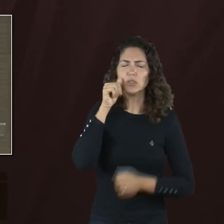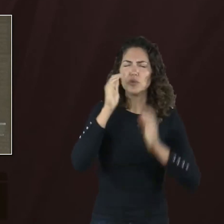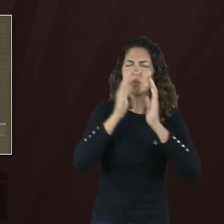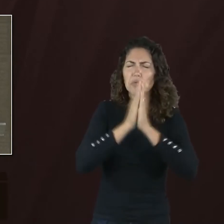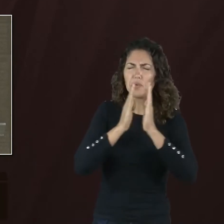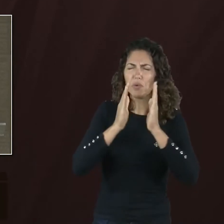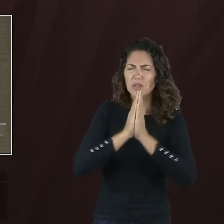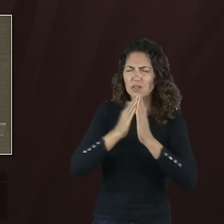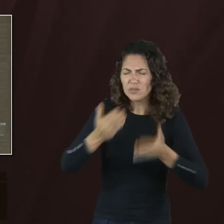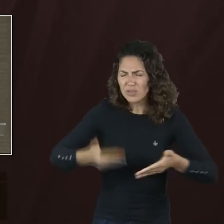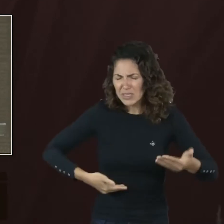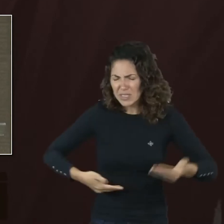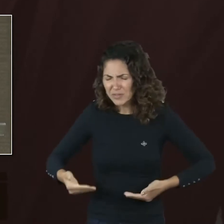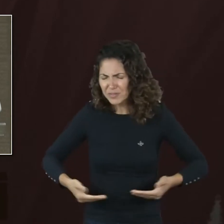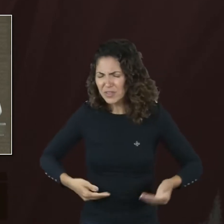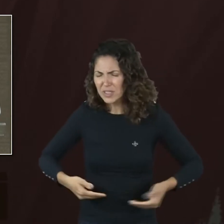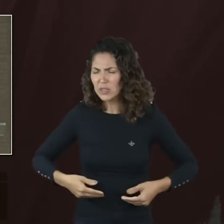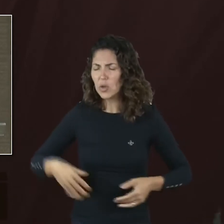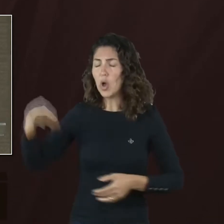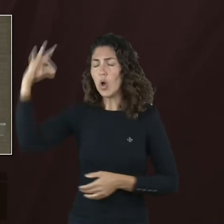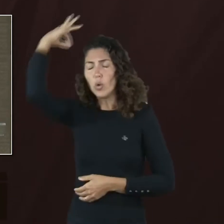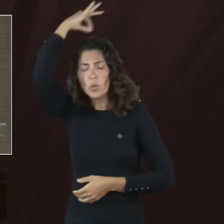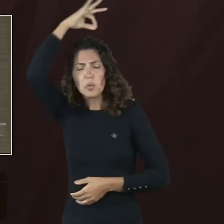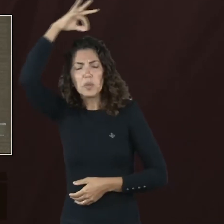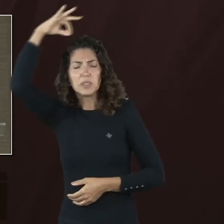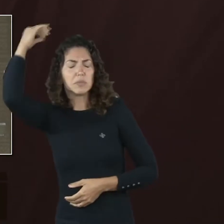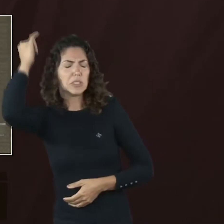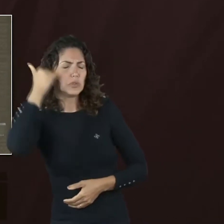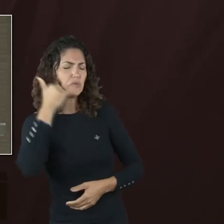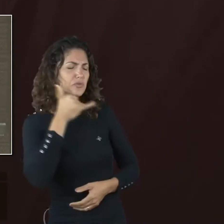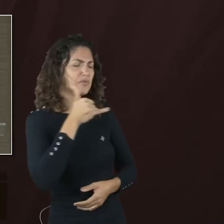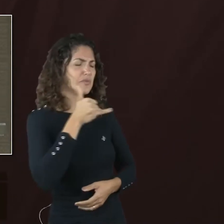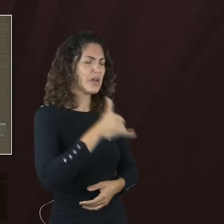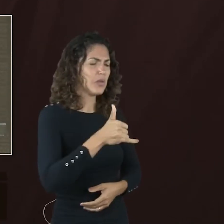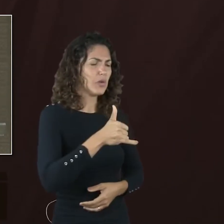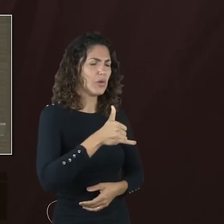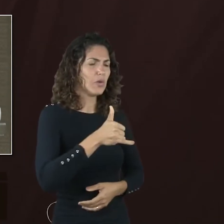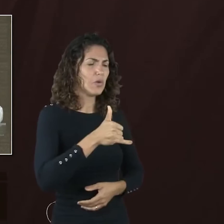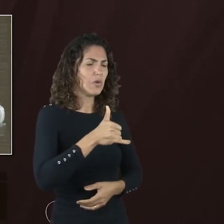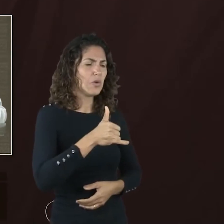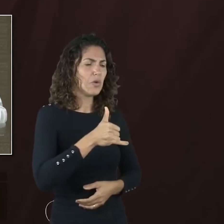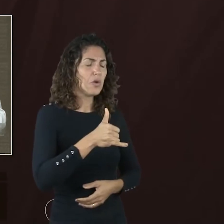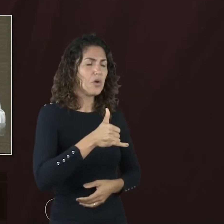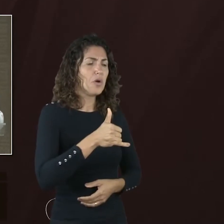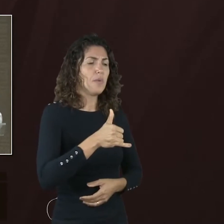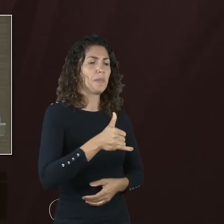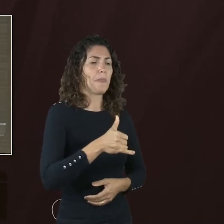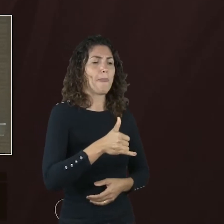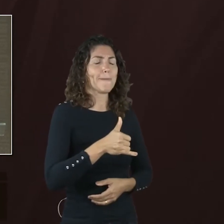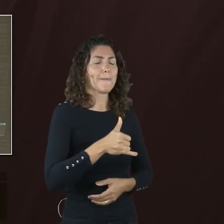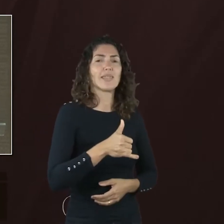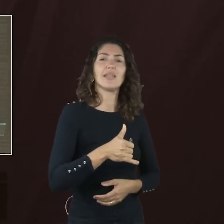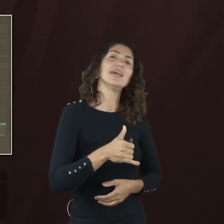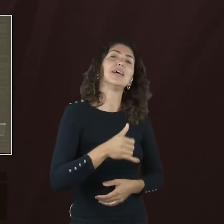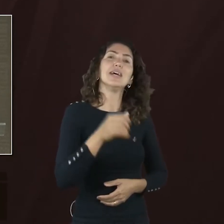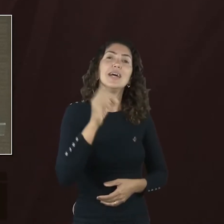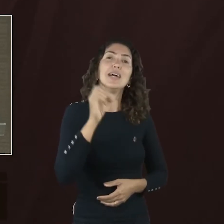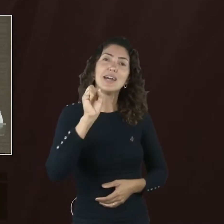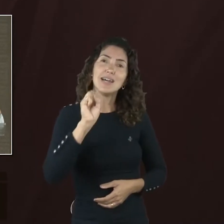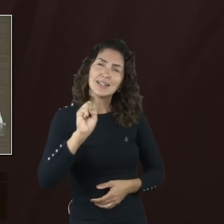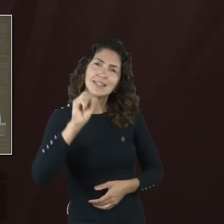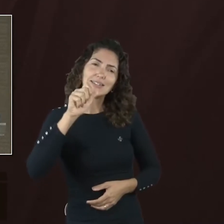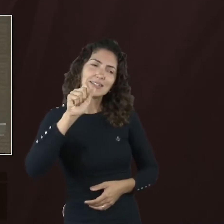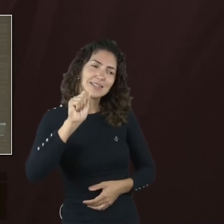Santo: separai-me agora Barnabé e Saulo para a obra a que os tenho chamado. Irmãos, é uma